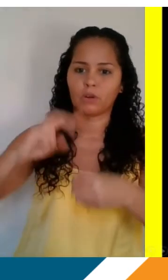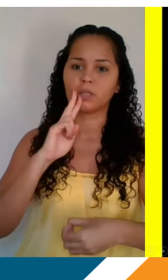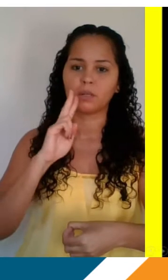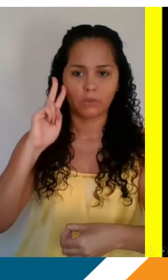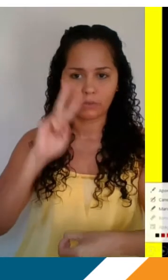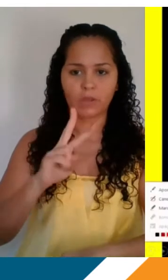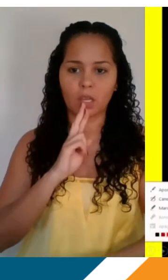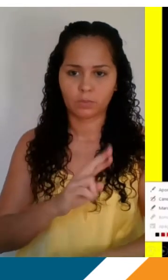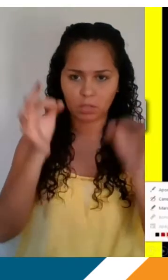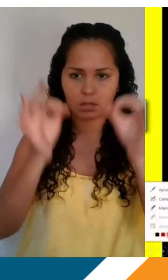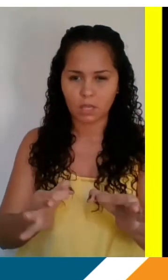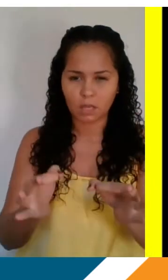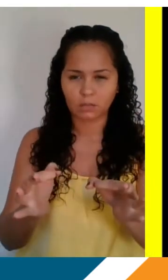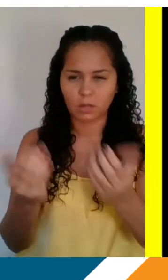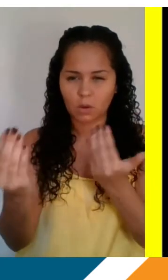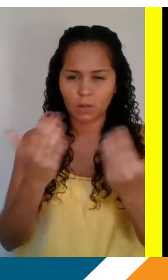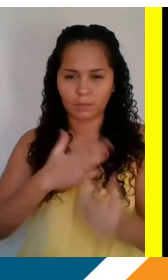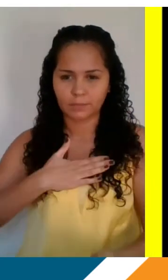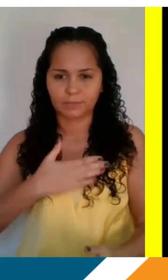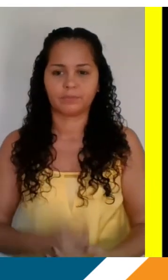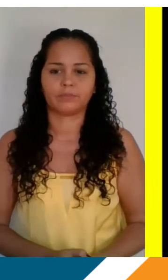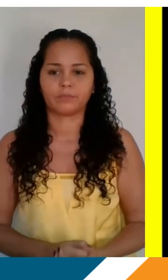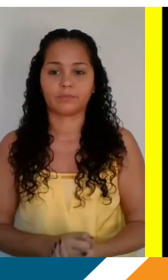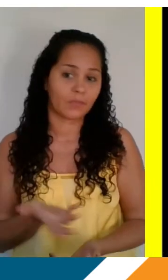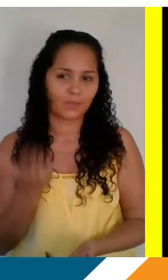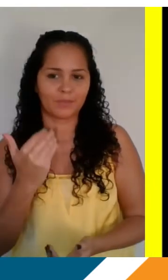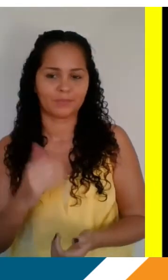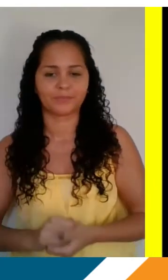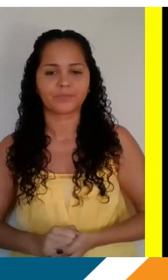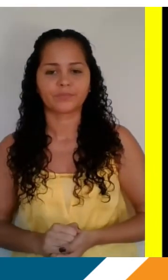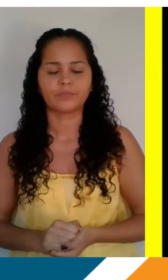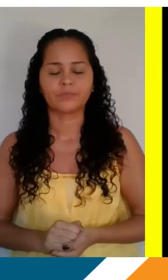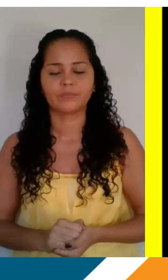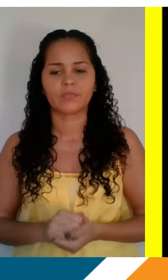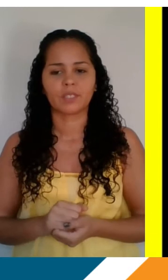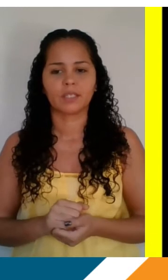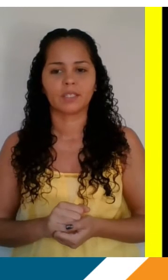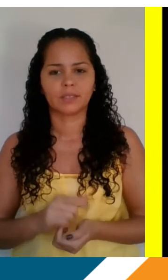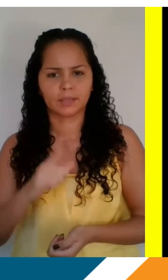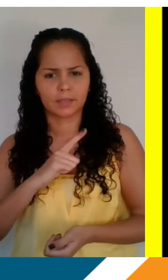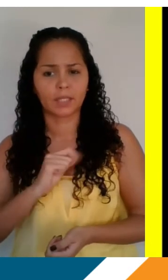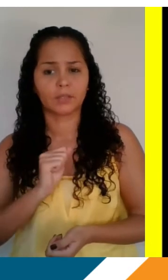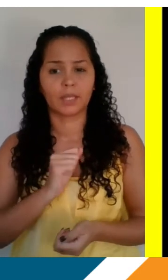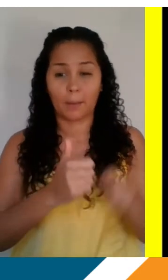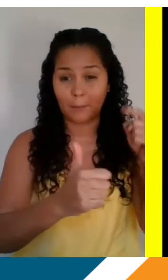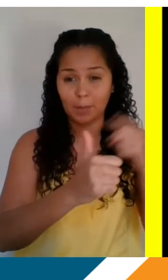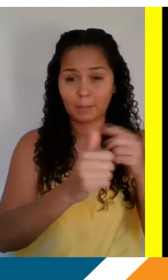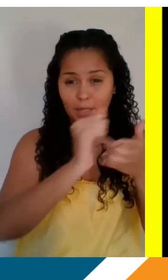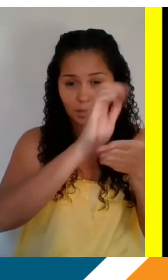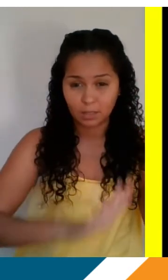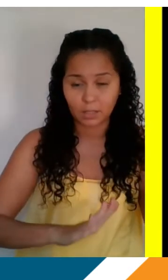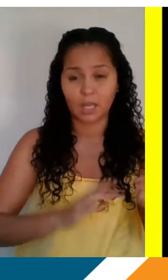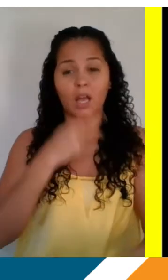conferir a resposta de vocês. Vamos nós. A gente tem aqui, né, uma situação no exercício 1 que fala: um homem